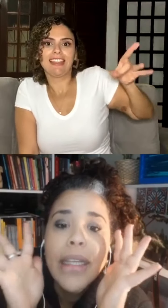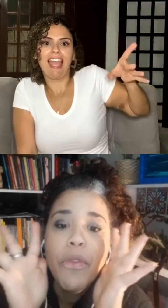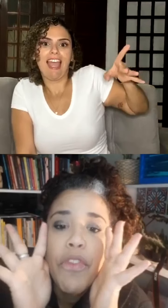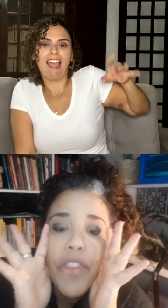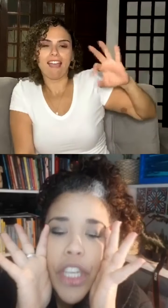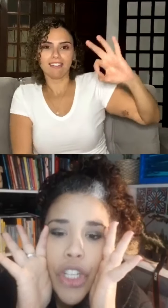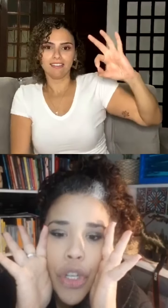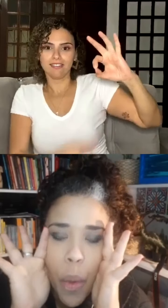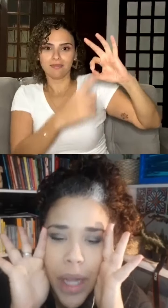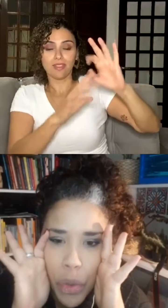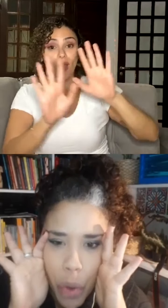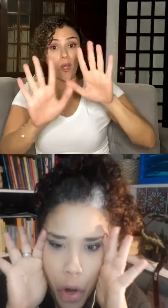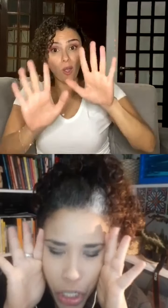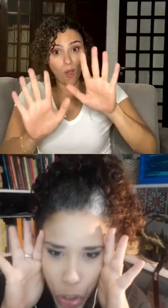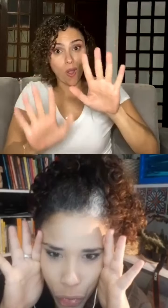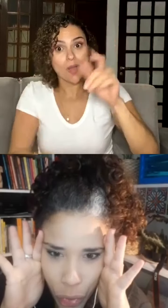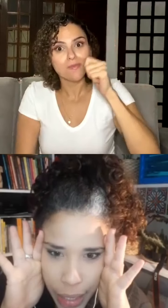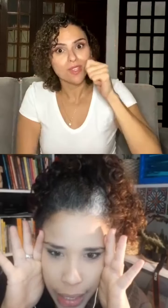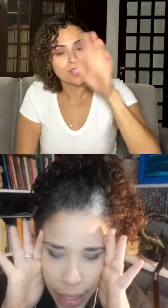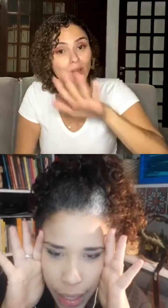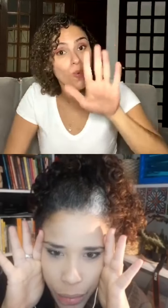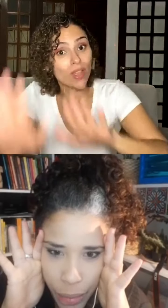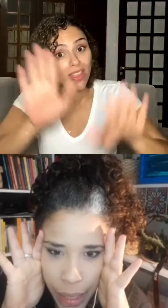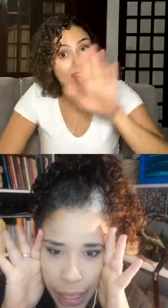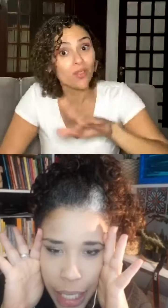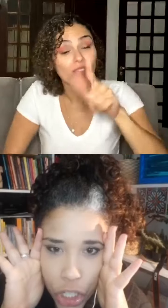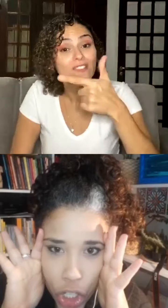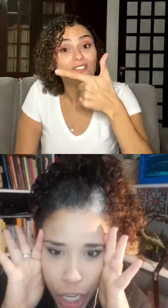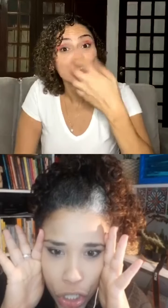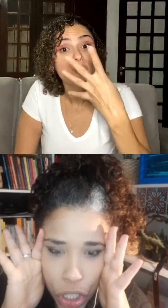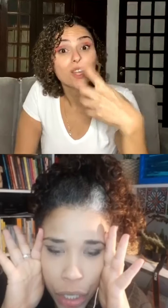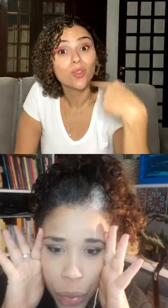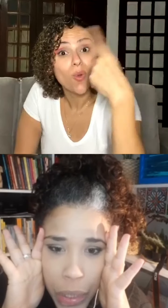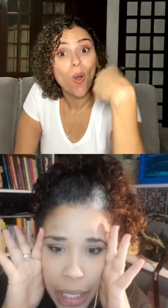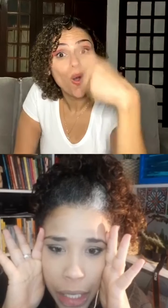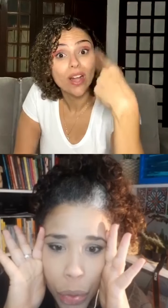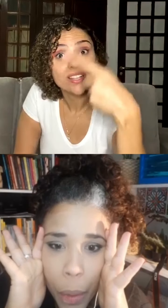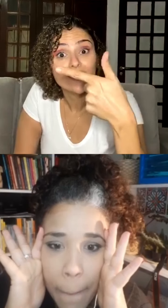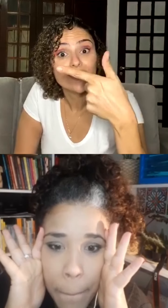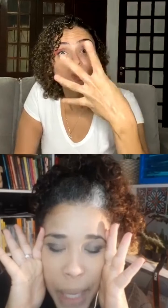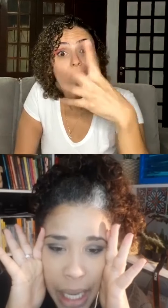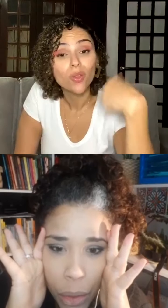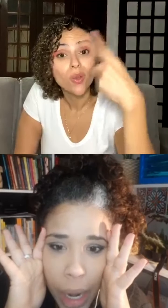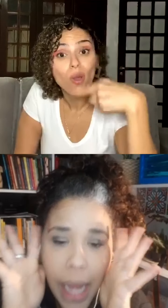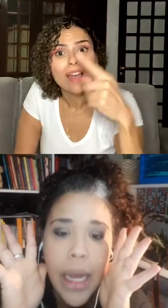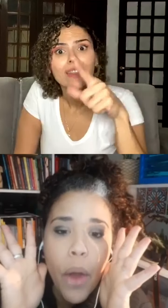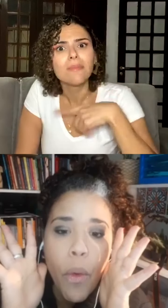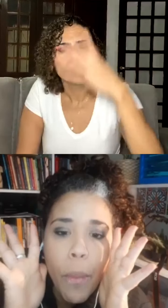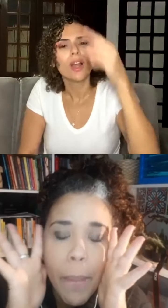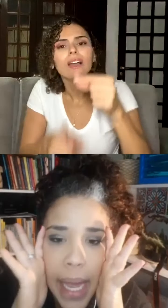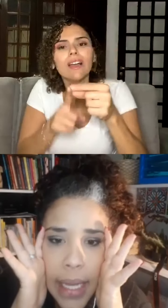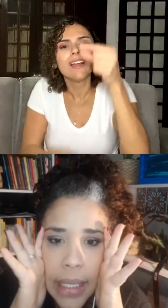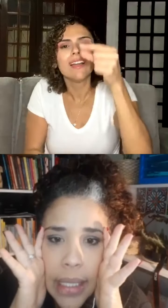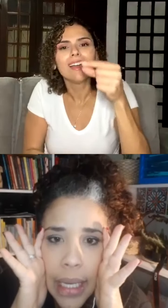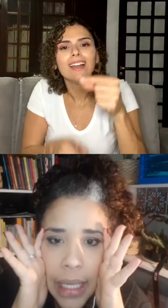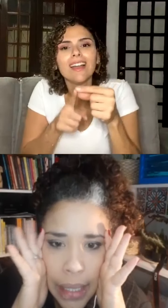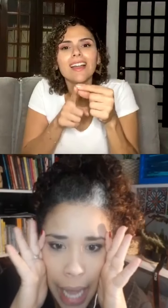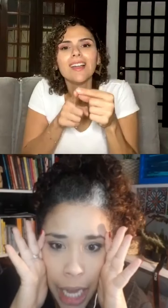são 24 horas de ovulação e tem gente usando pílula o